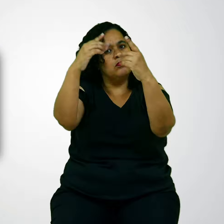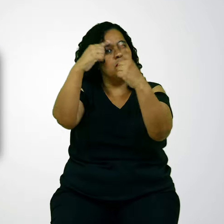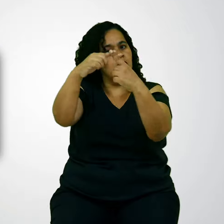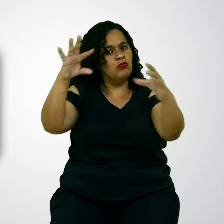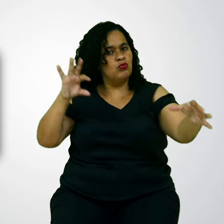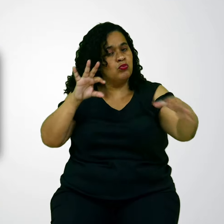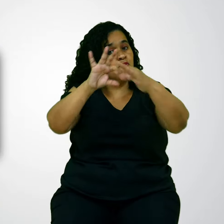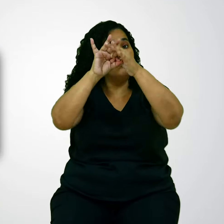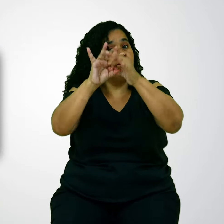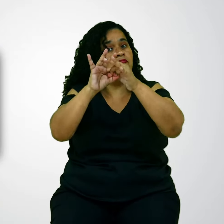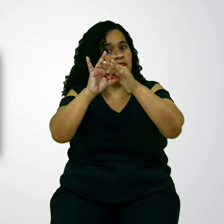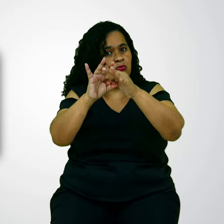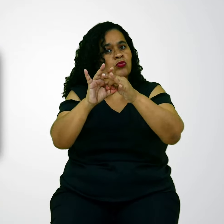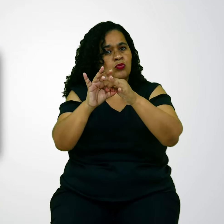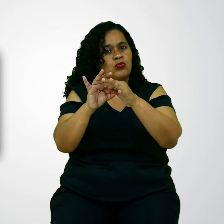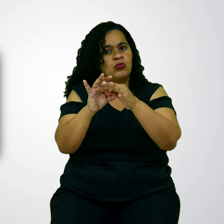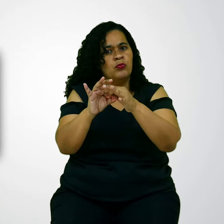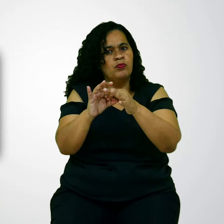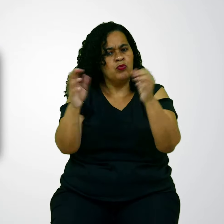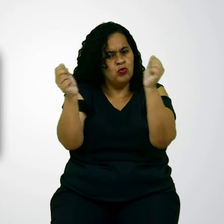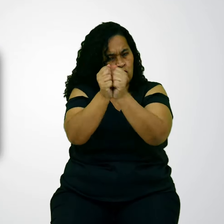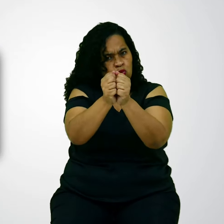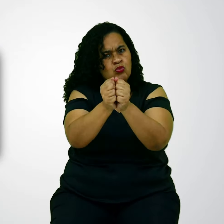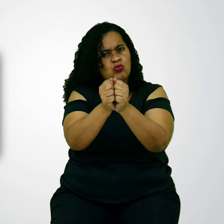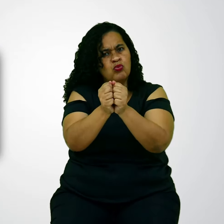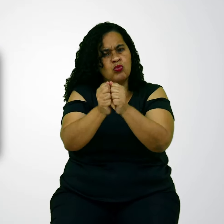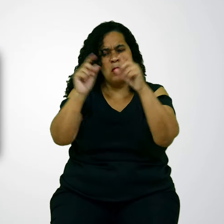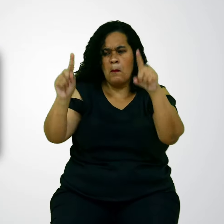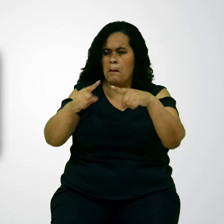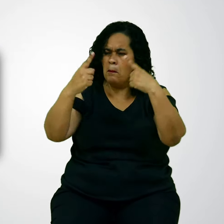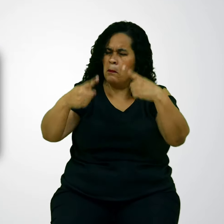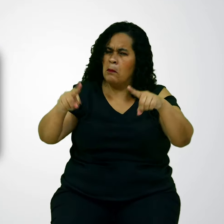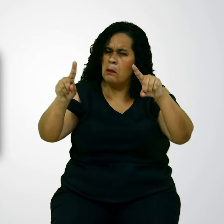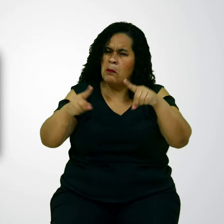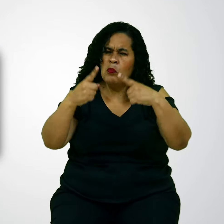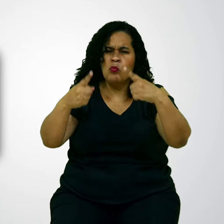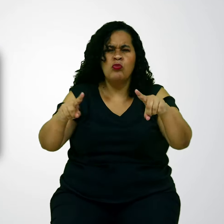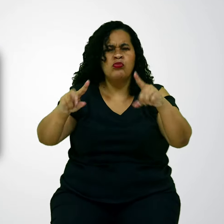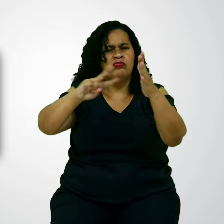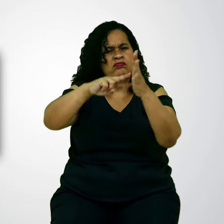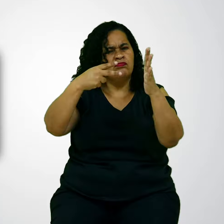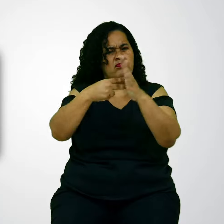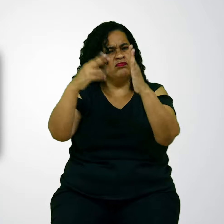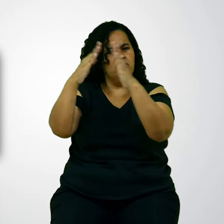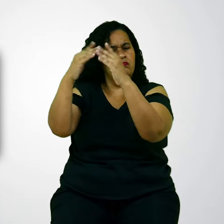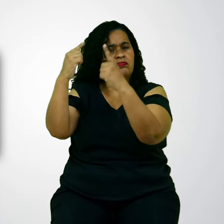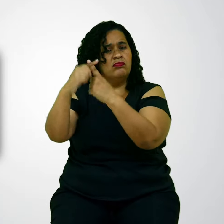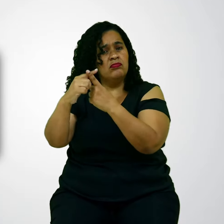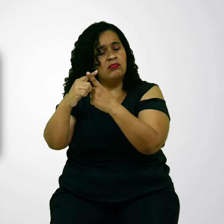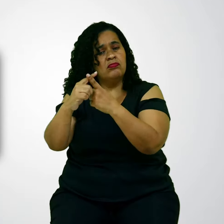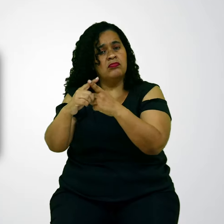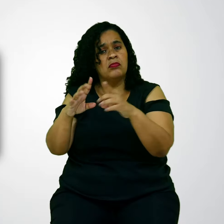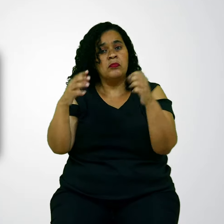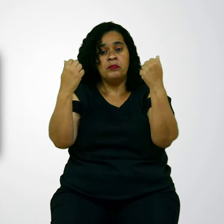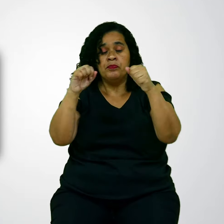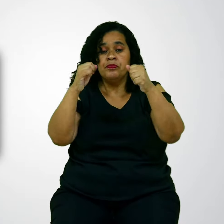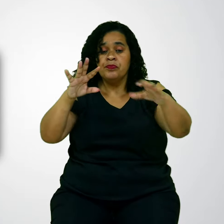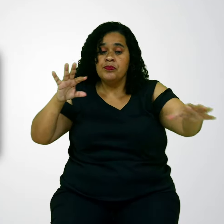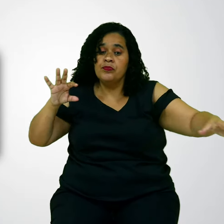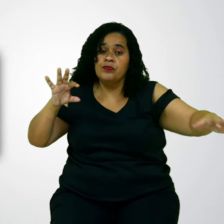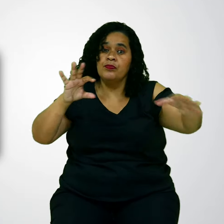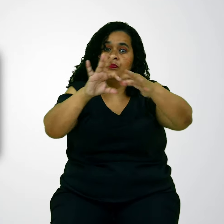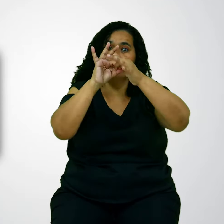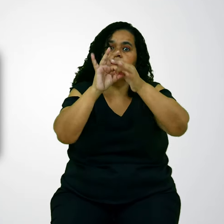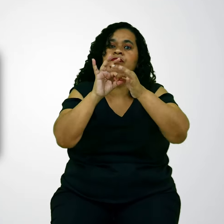a igreja, a música ela não é a igreja, a liturgia ela não é a igreja. Mas a igreja ela tem um alcance muito maior